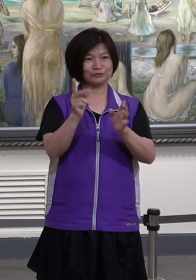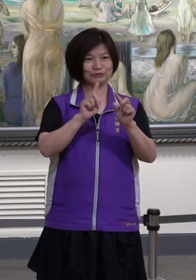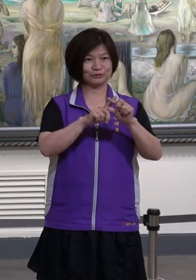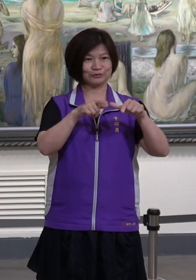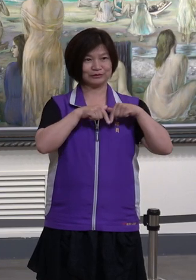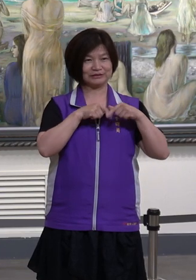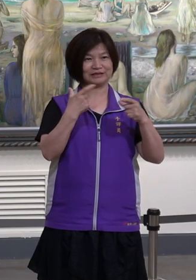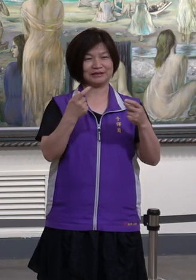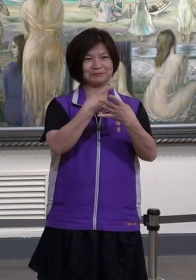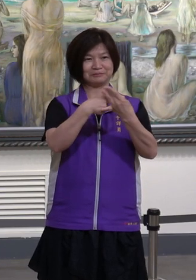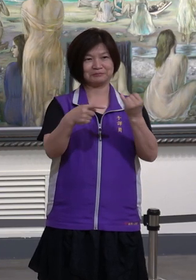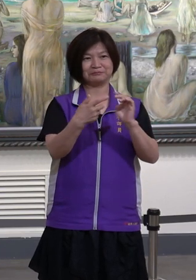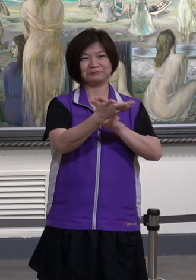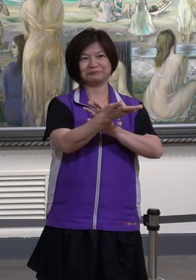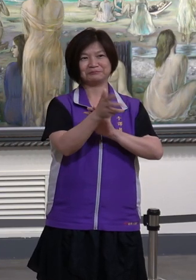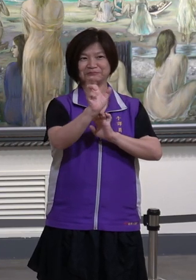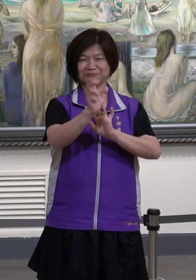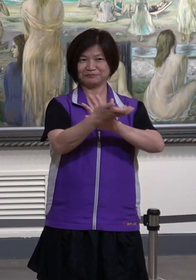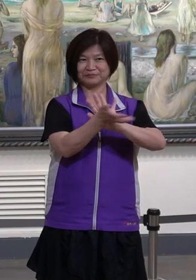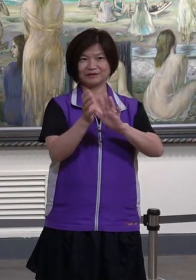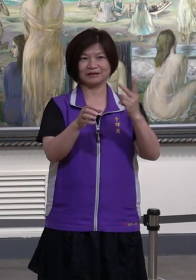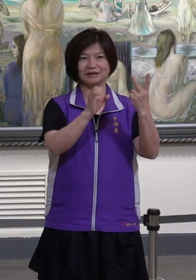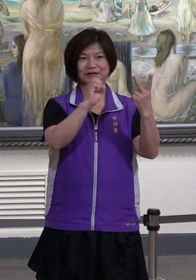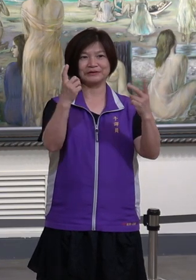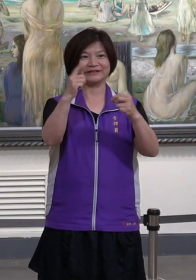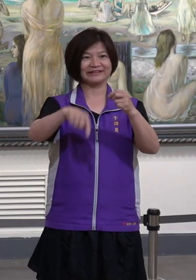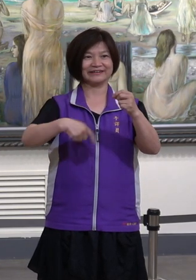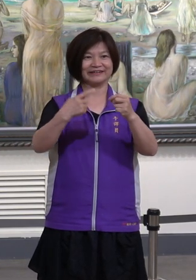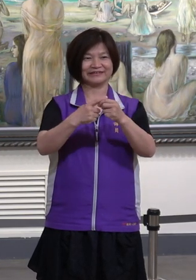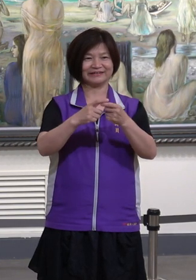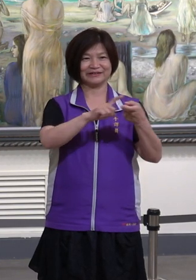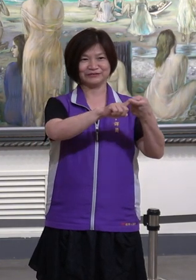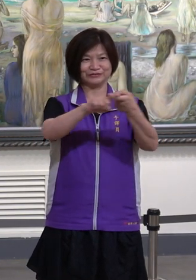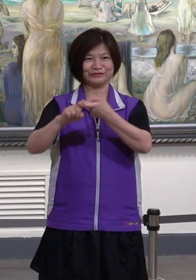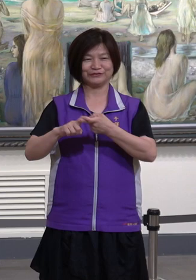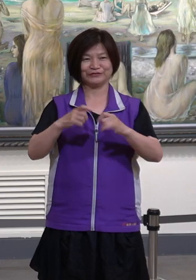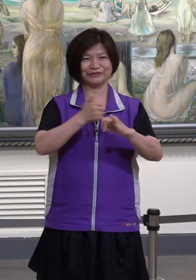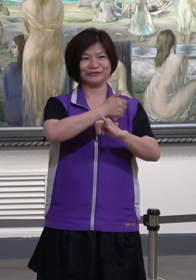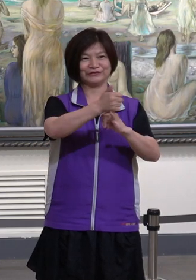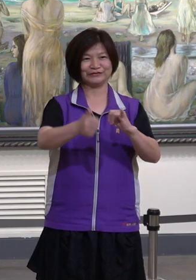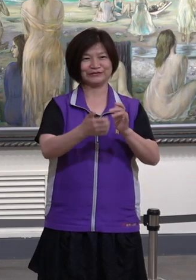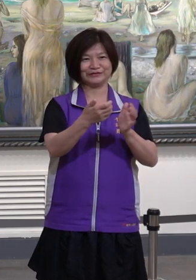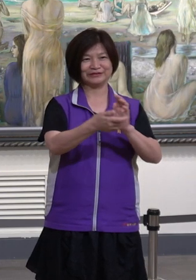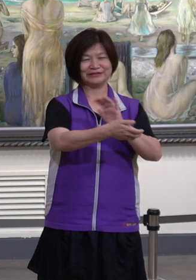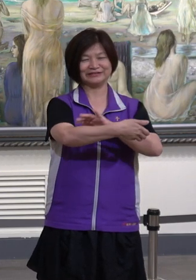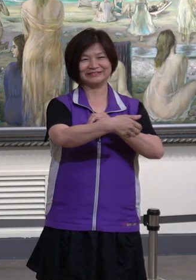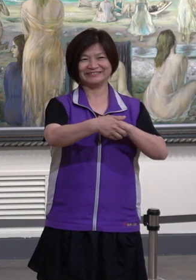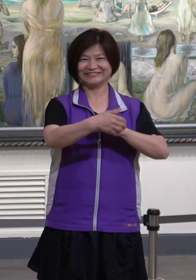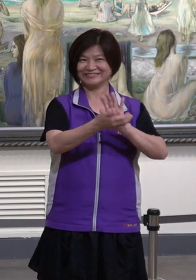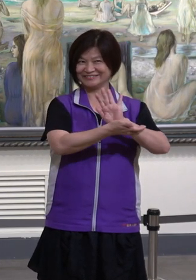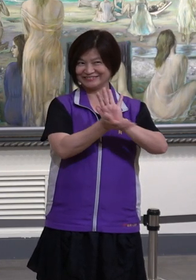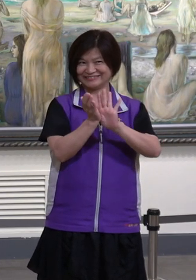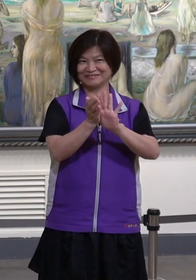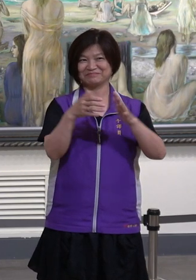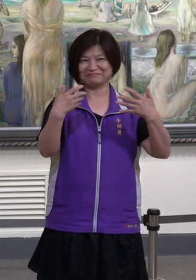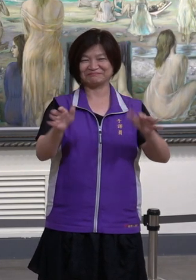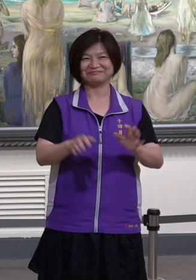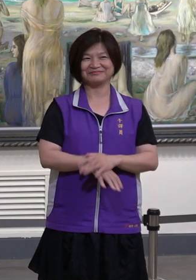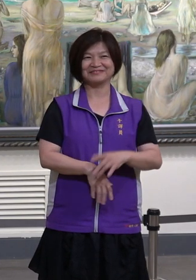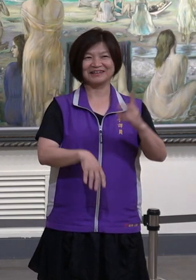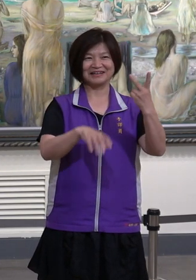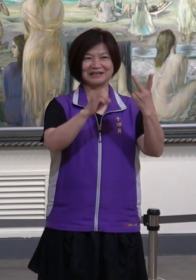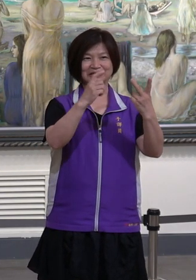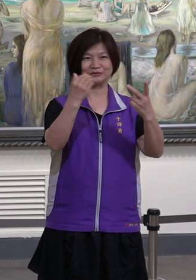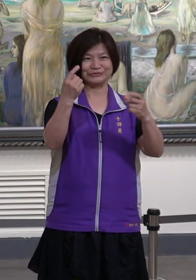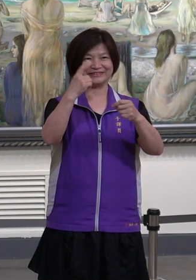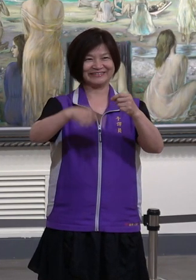了80件作品。然后2001年全国巡回展，好多的县市都被巡回完了。